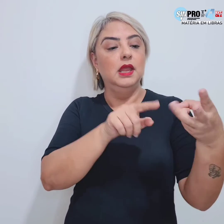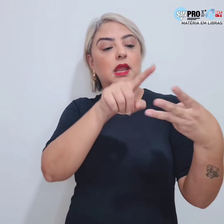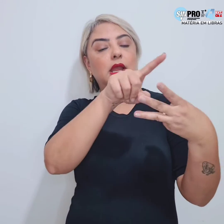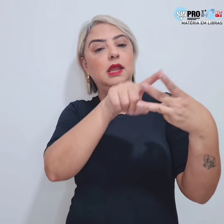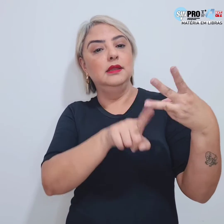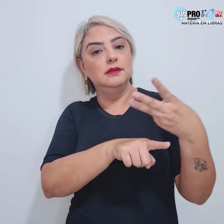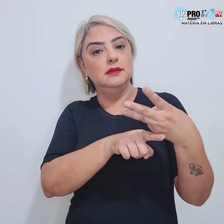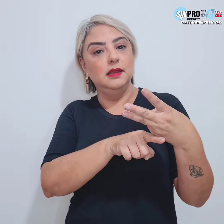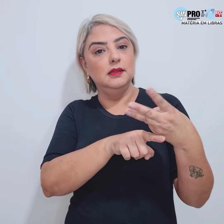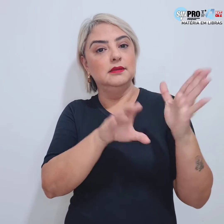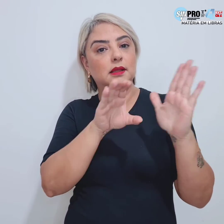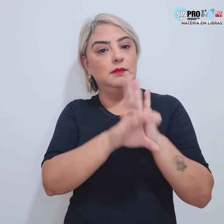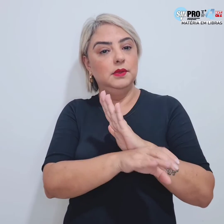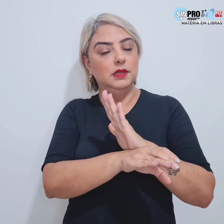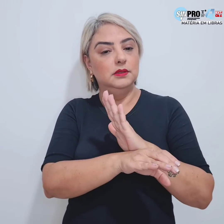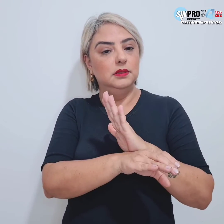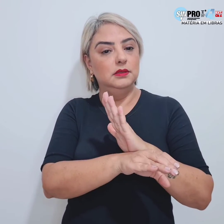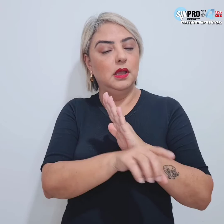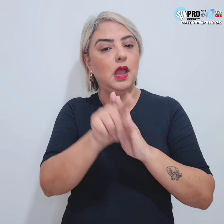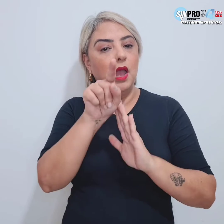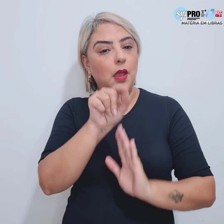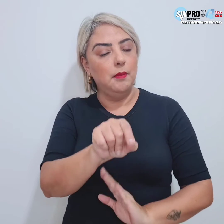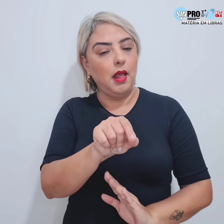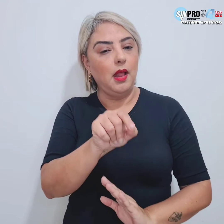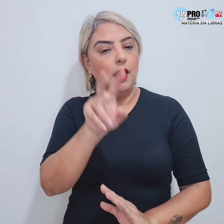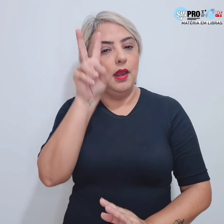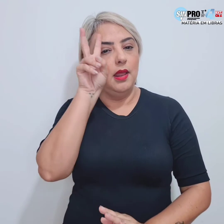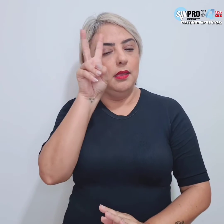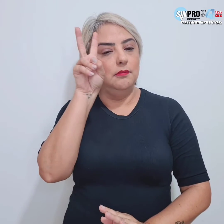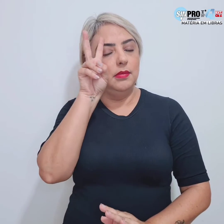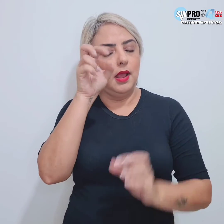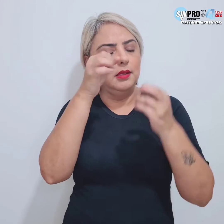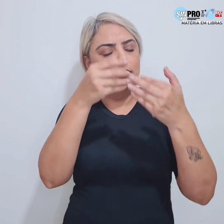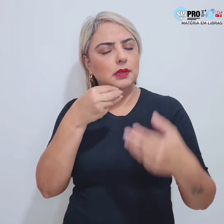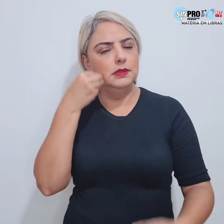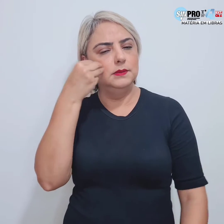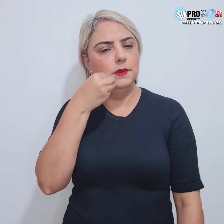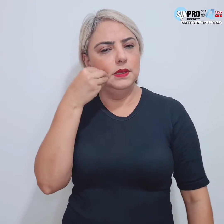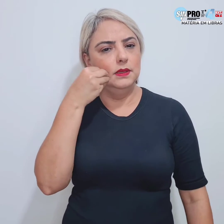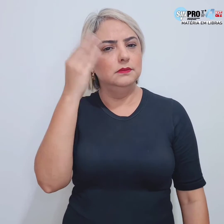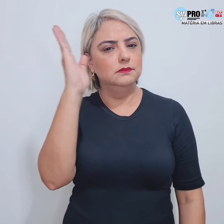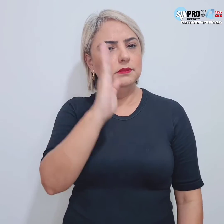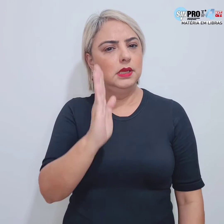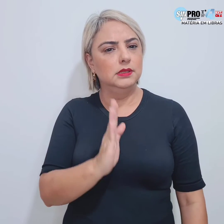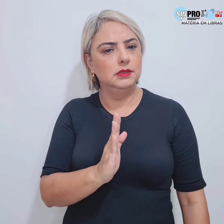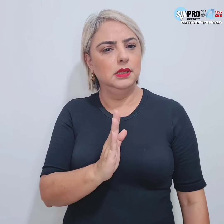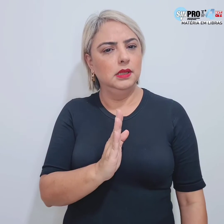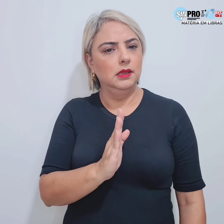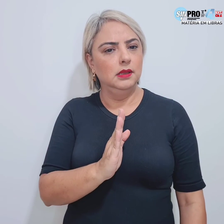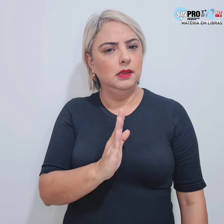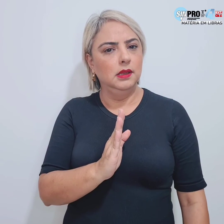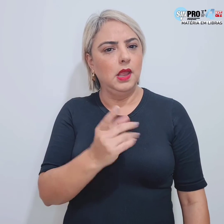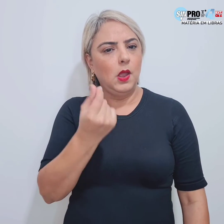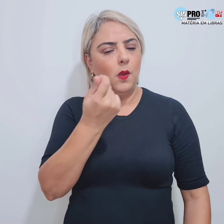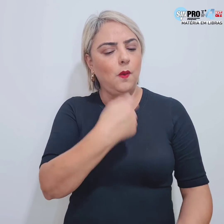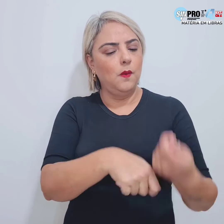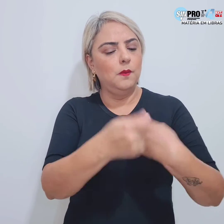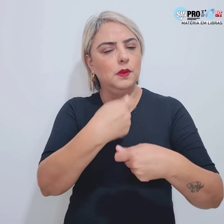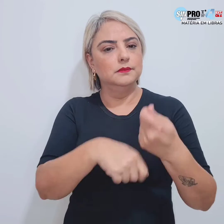capítulos, para resgatarmos a experiência brasileira com a economia neoliberal,